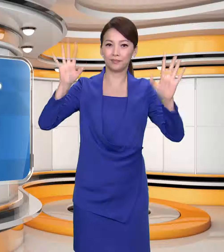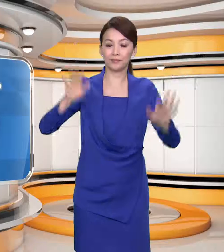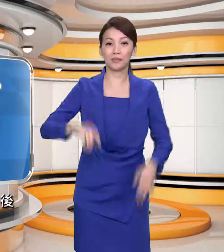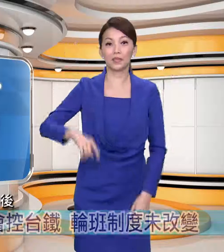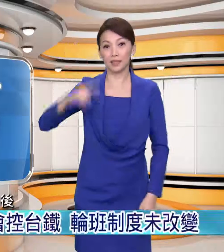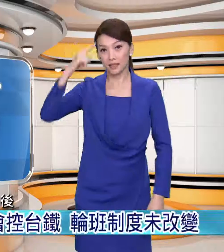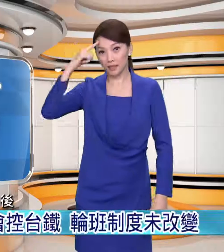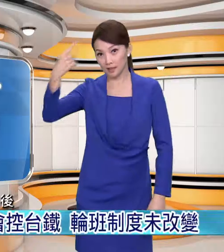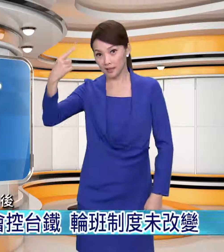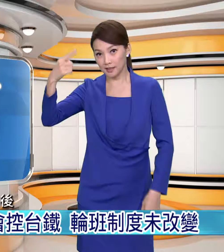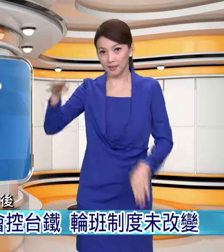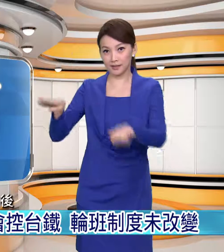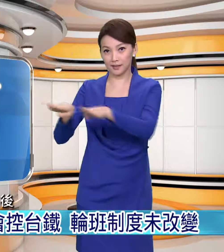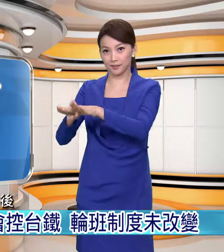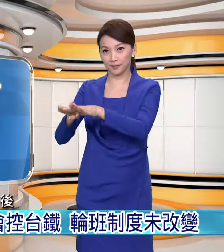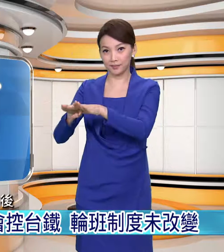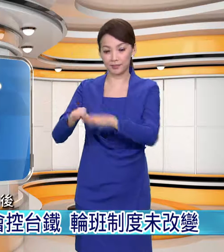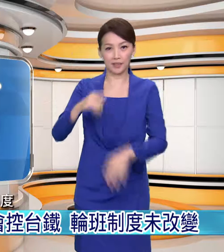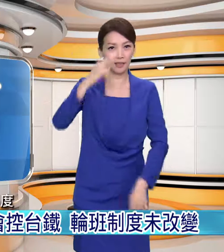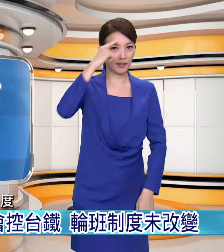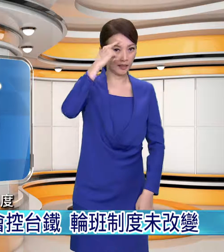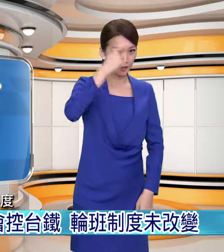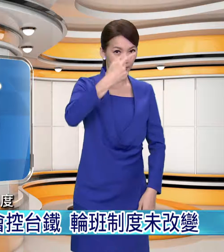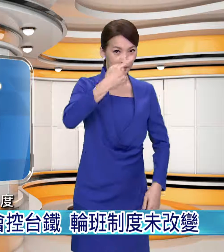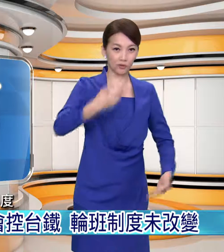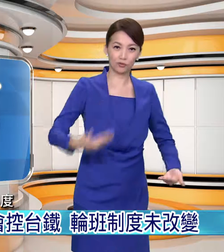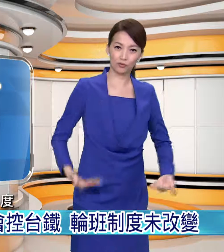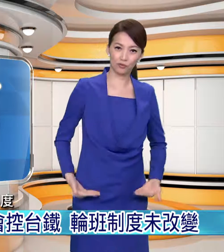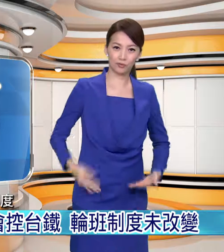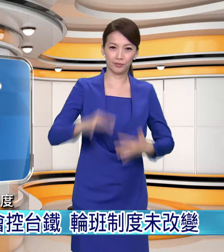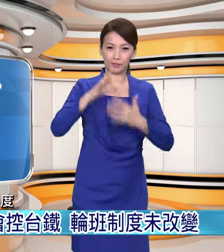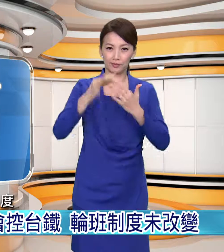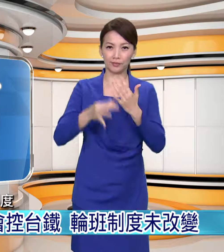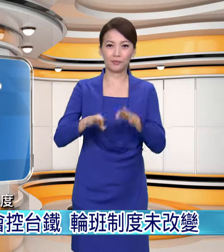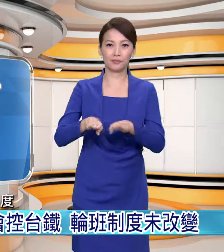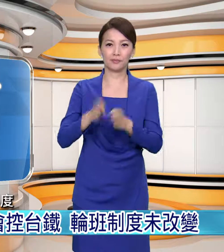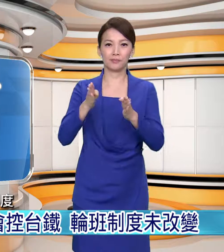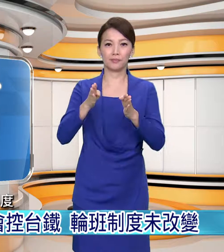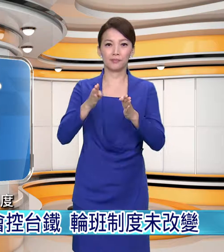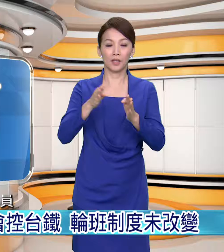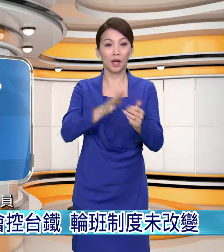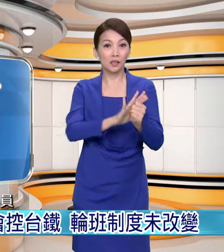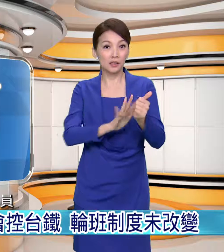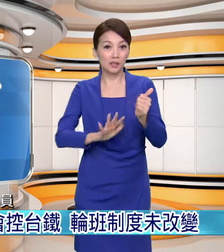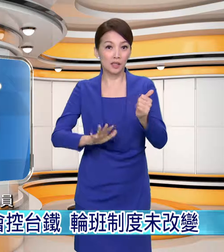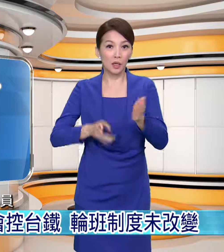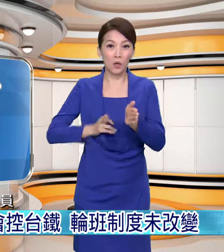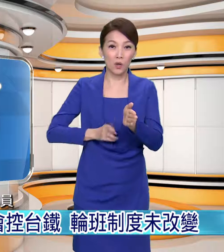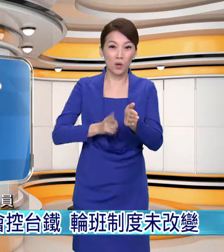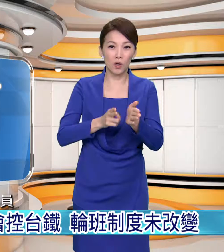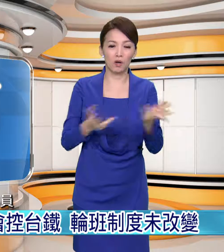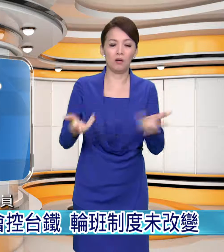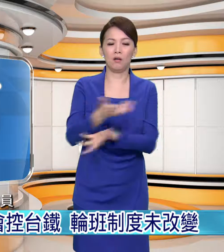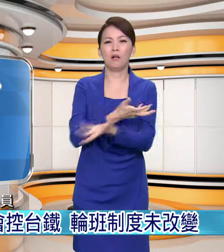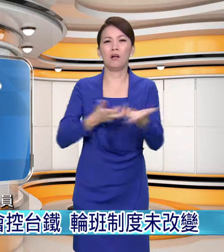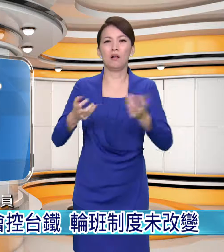一例一休上路之后，冲击台铁的排班制度。台铁产业工会成